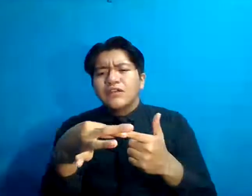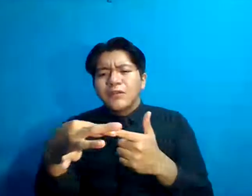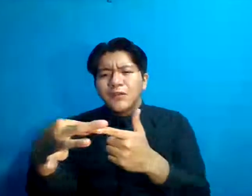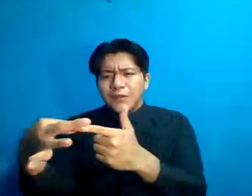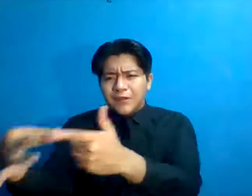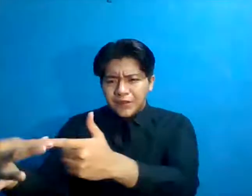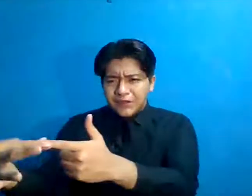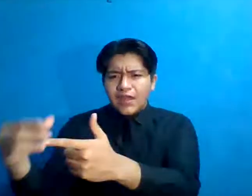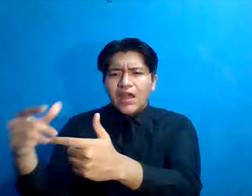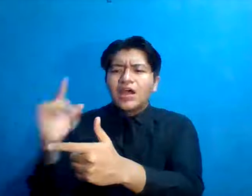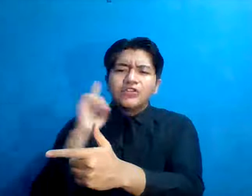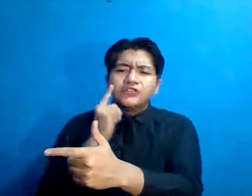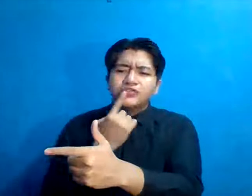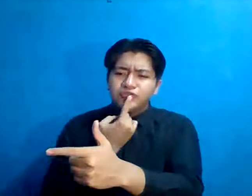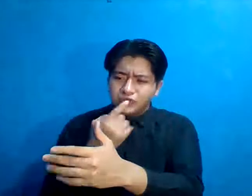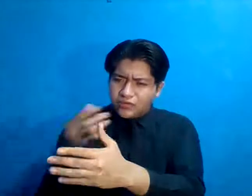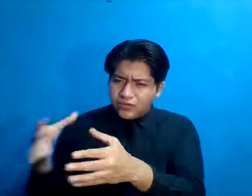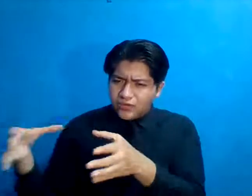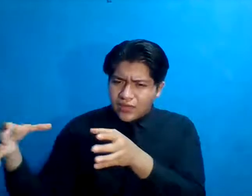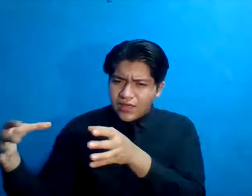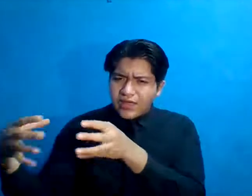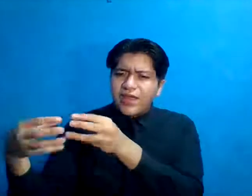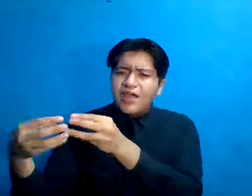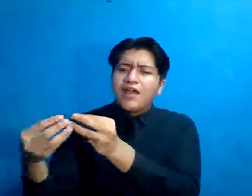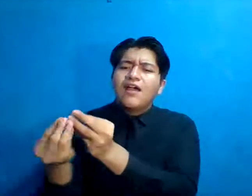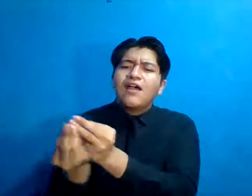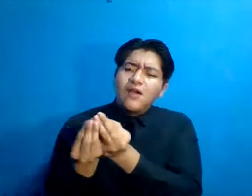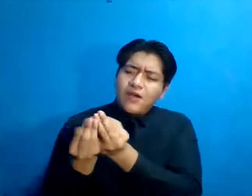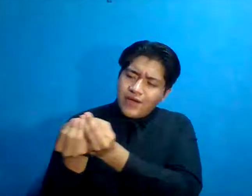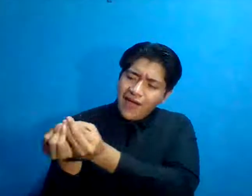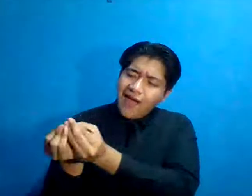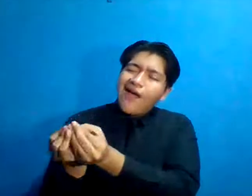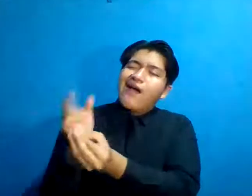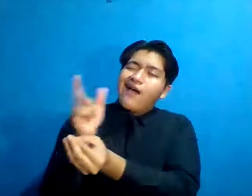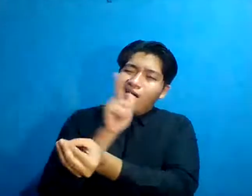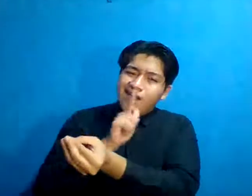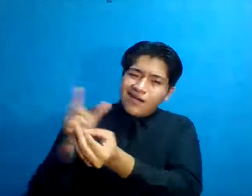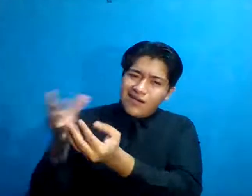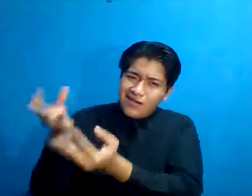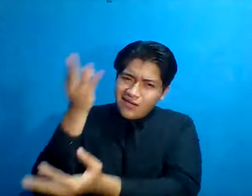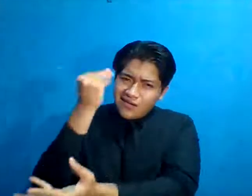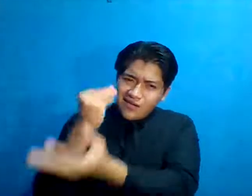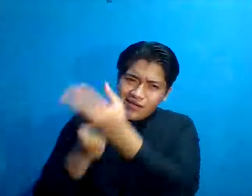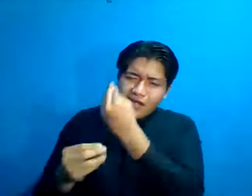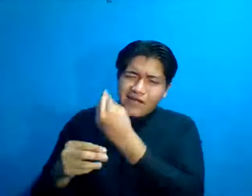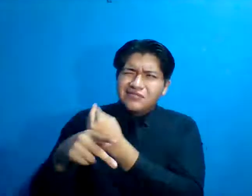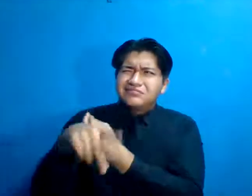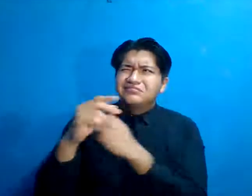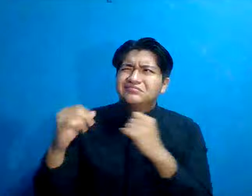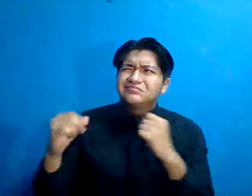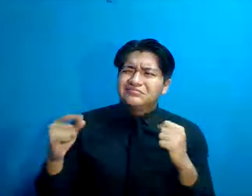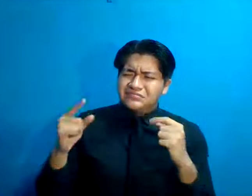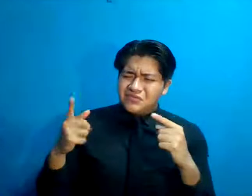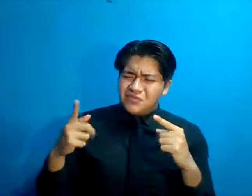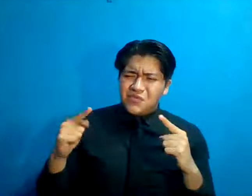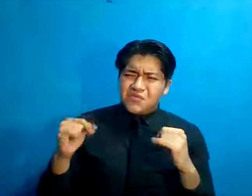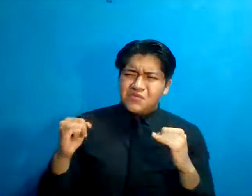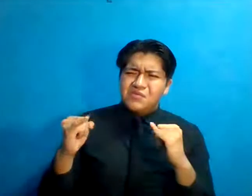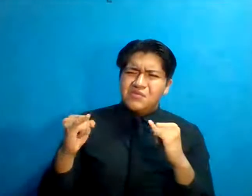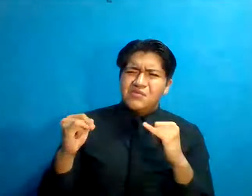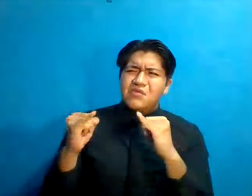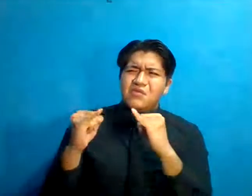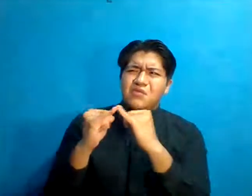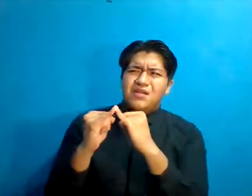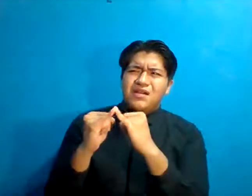sordas para que puedan enseñarte su lengua y tú la puedas adquirir. Pero a nivel institucional propiamente,